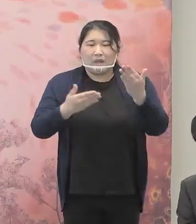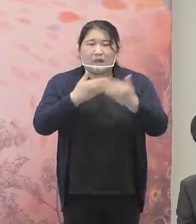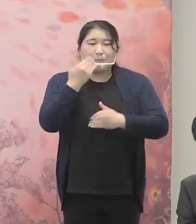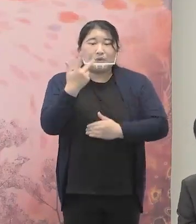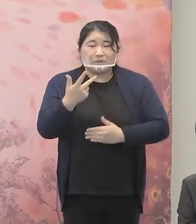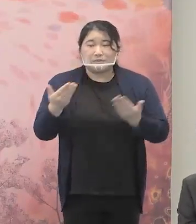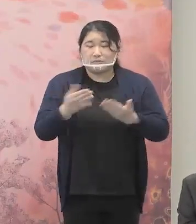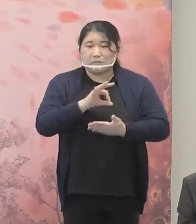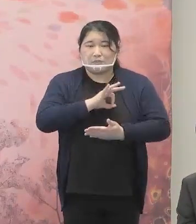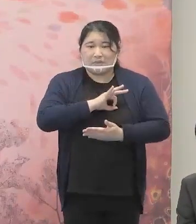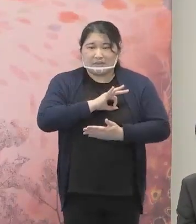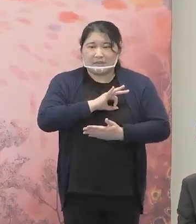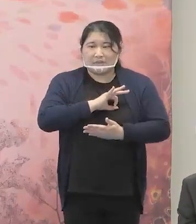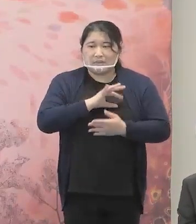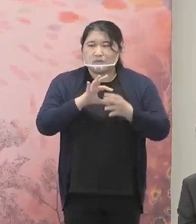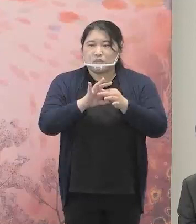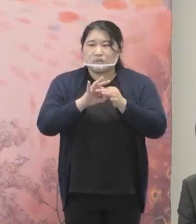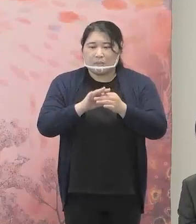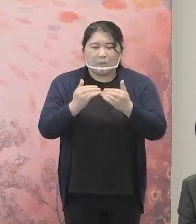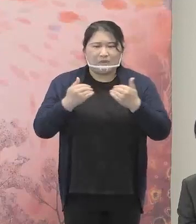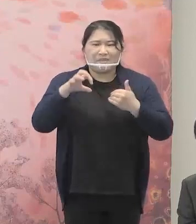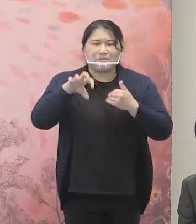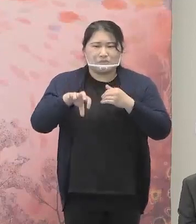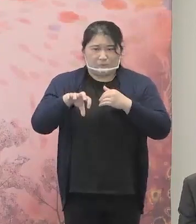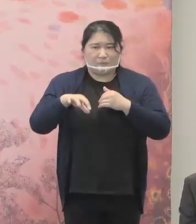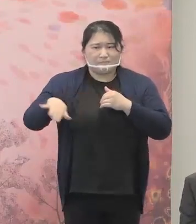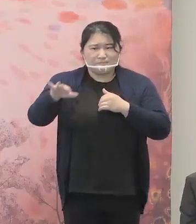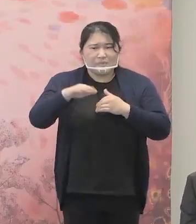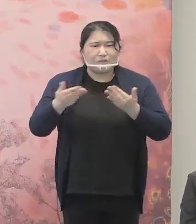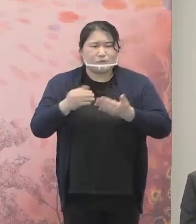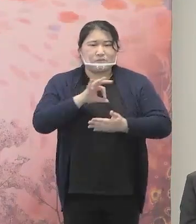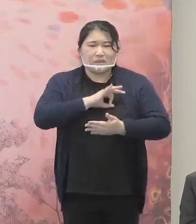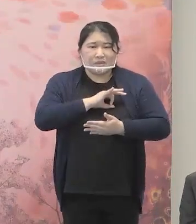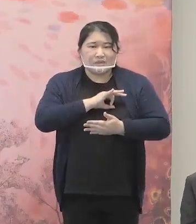ても、特に保健所は